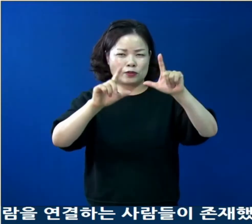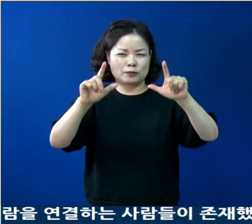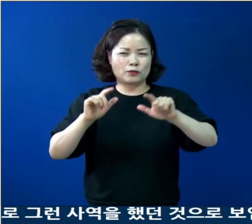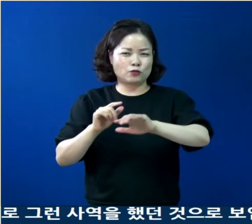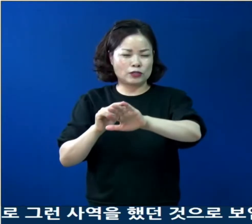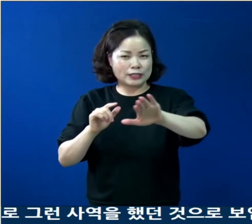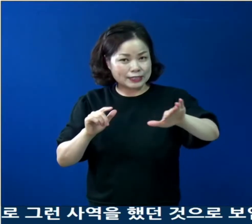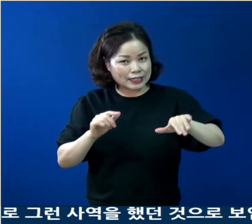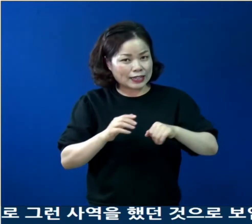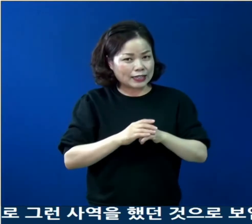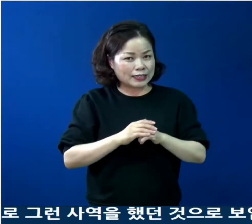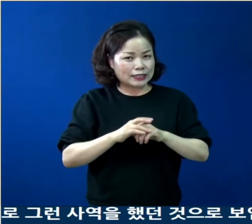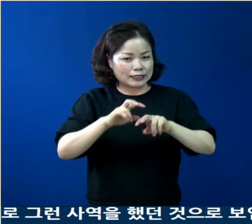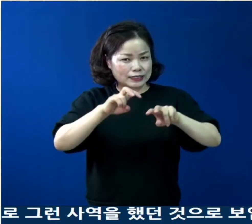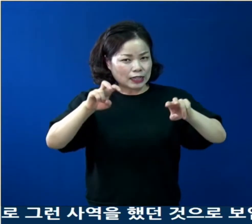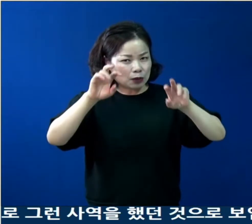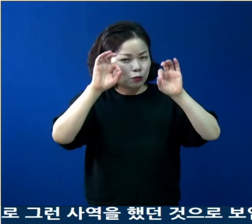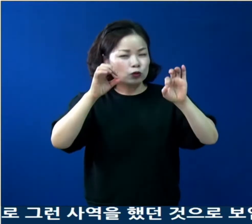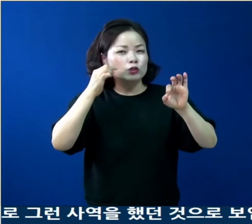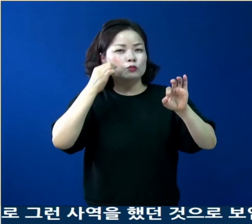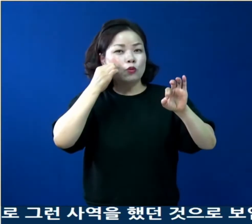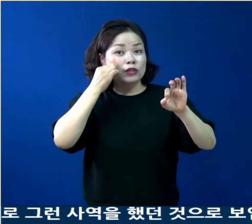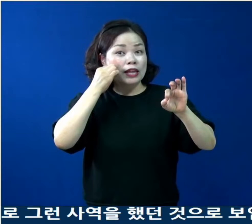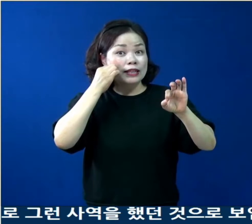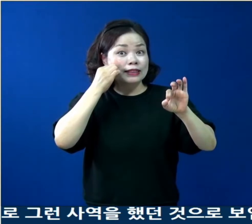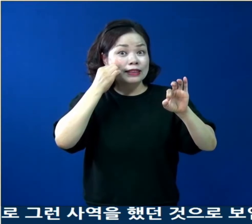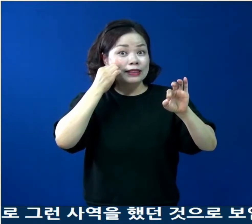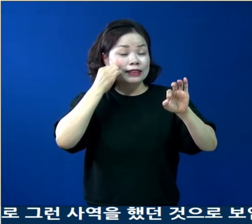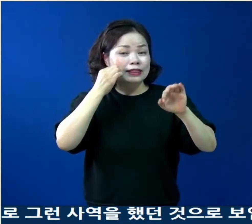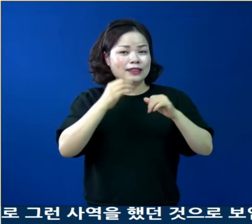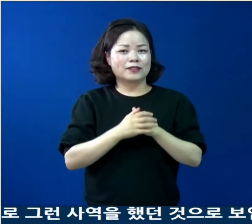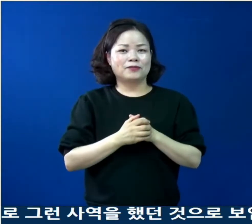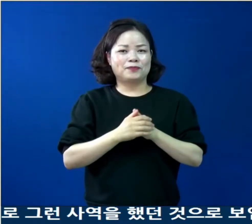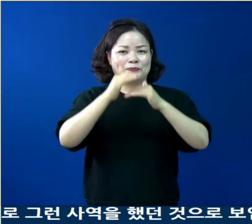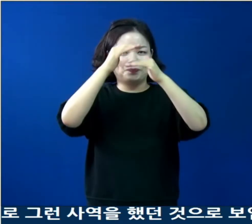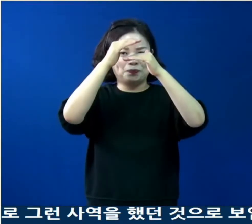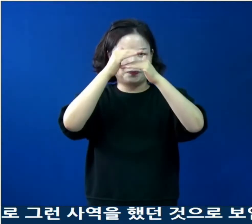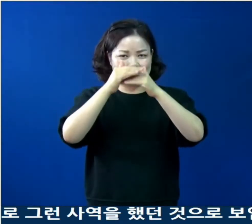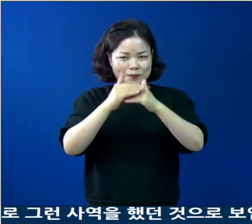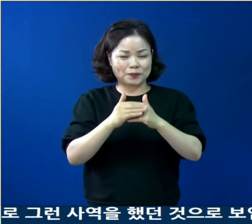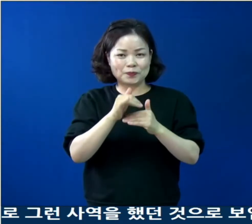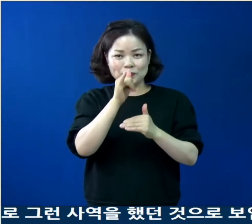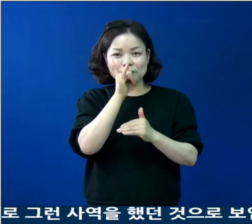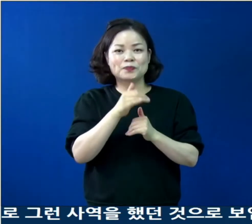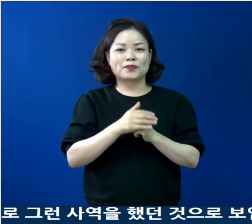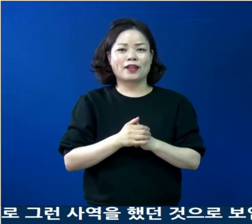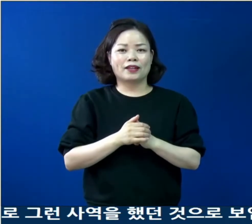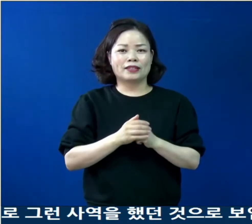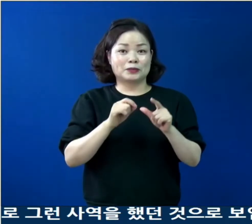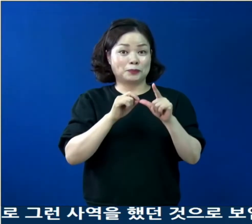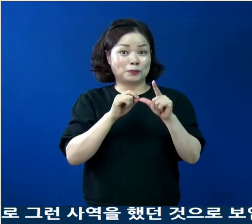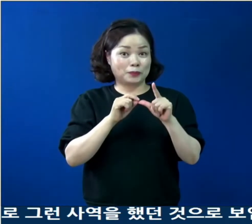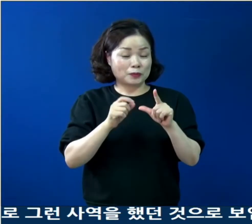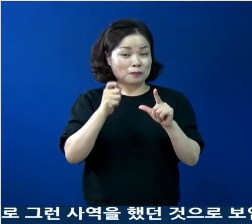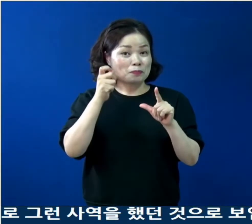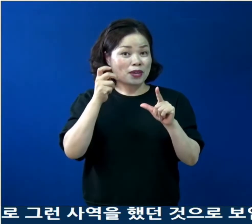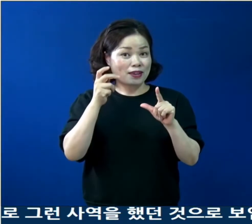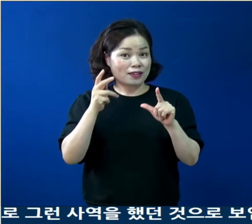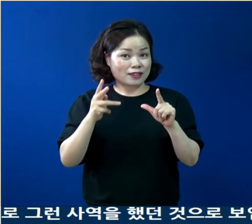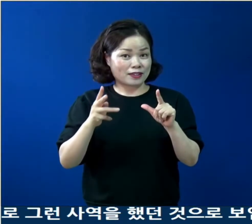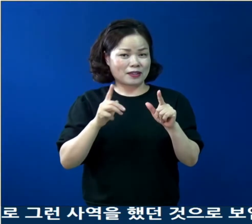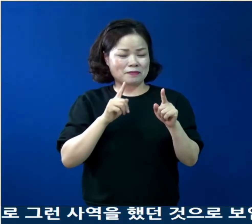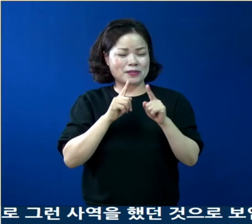우리가 이렇게 살펴보지 못했던 이 내용일 가능성이 많이 있는데, 그 부분들을 좀 몇 개 짚고 오늘